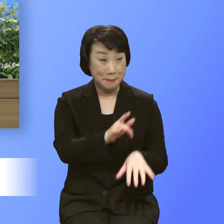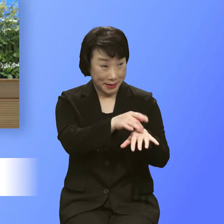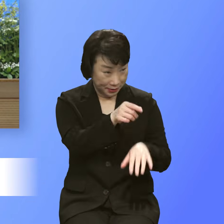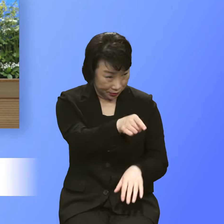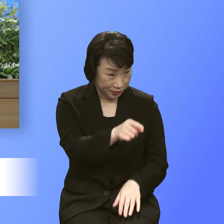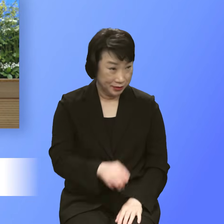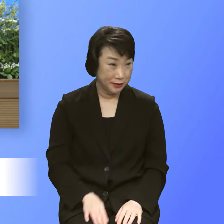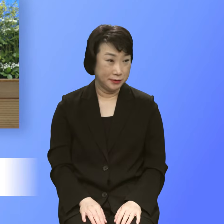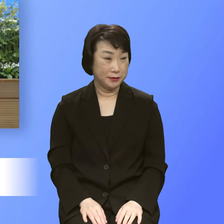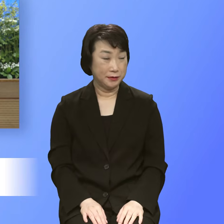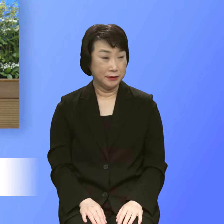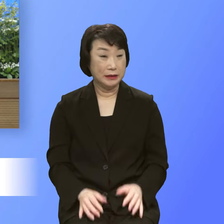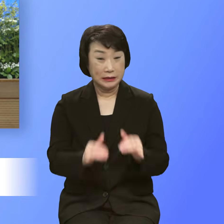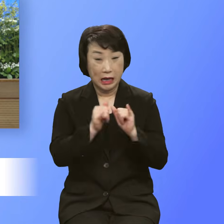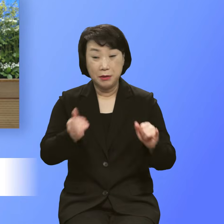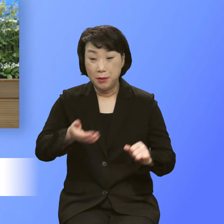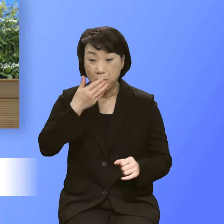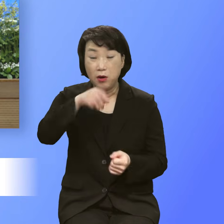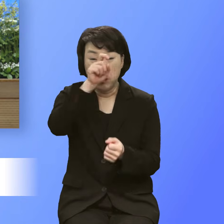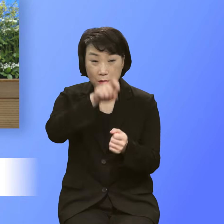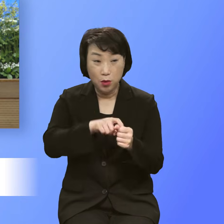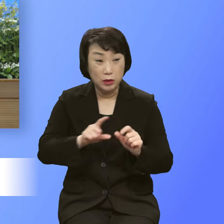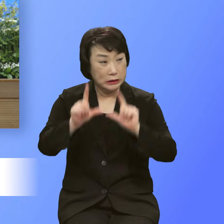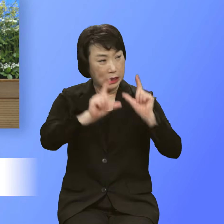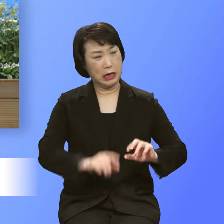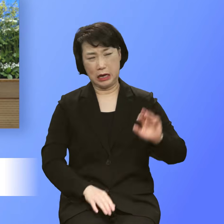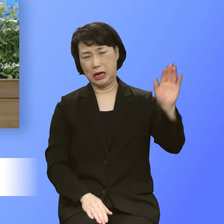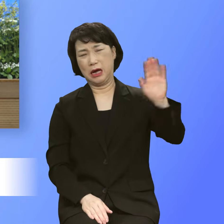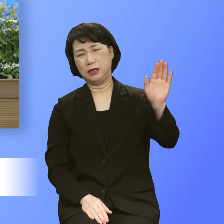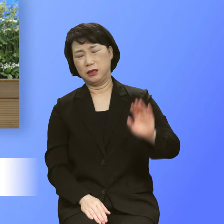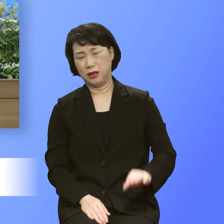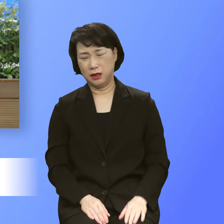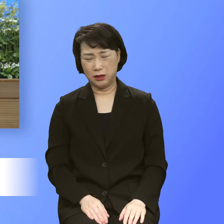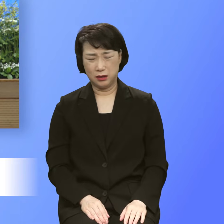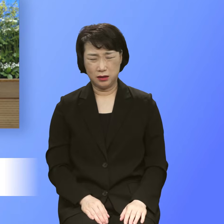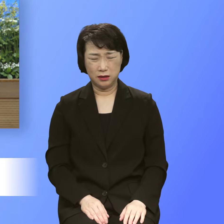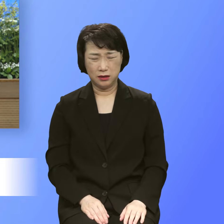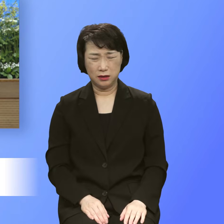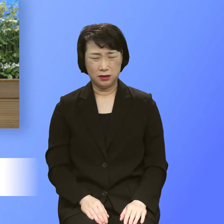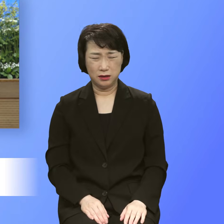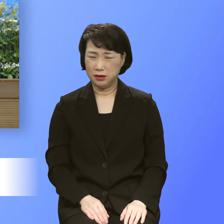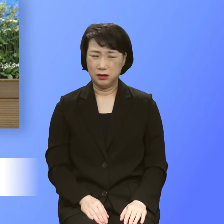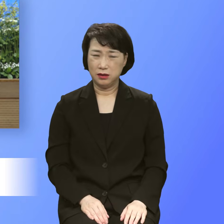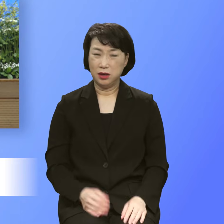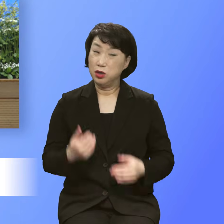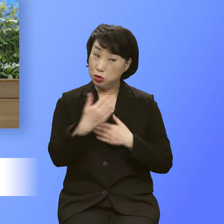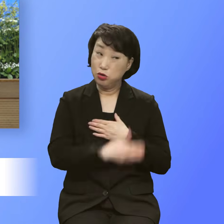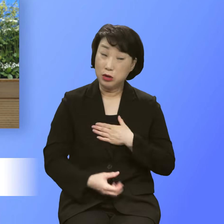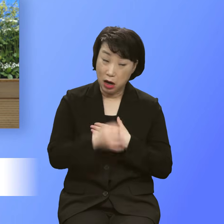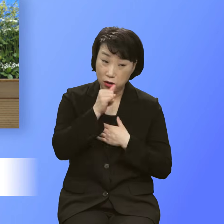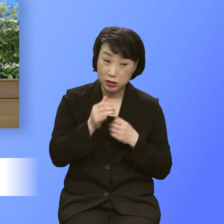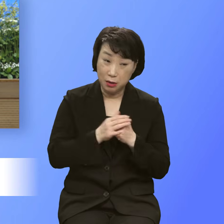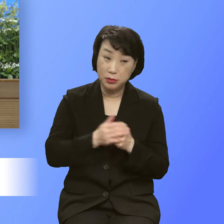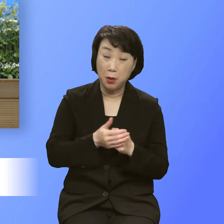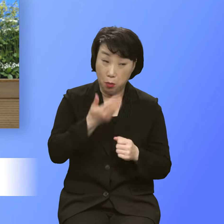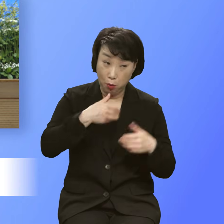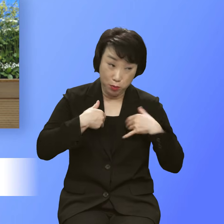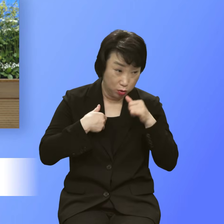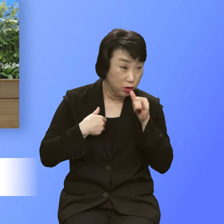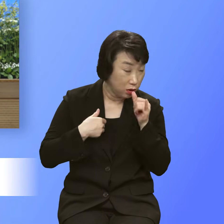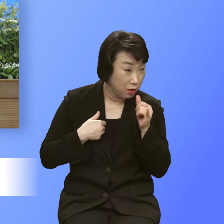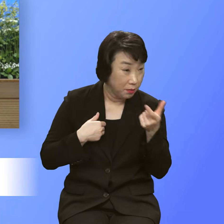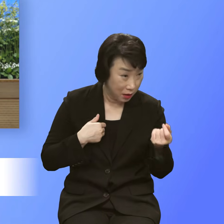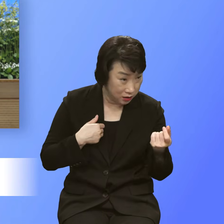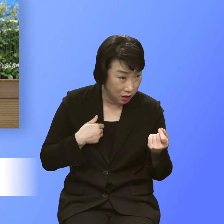사단아, 사람이 떡으로만 사는 게 아니야. 육신을 입었으니까 떡도 필요하다 이